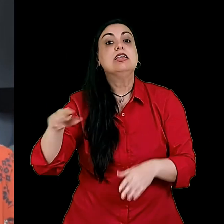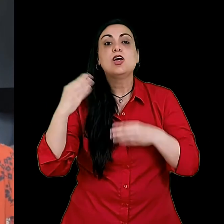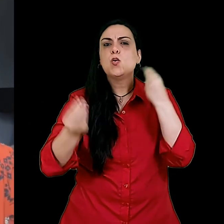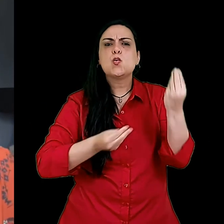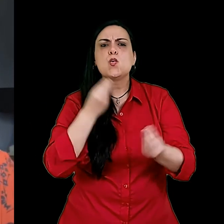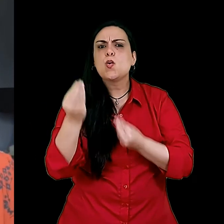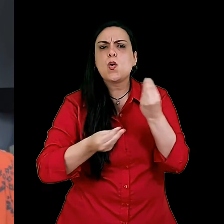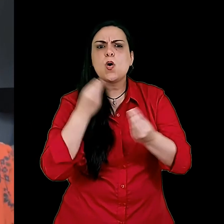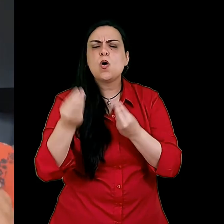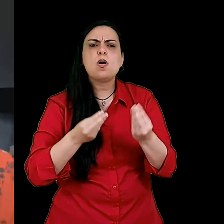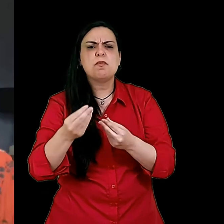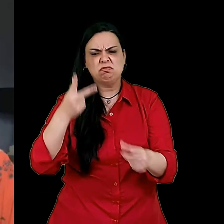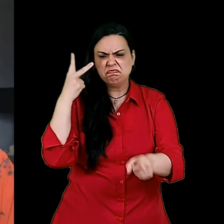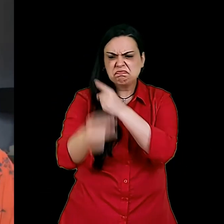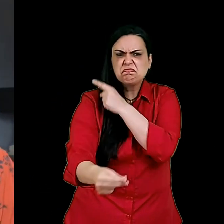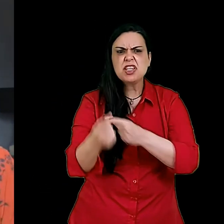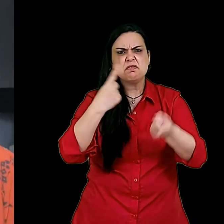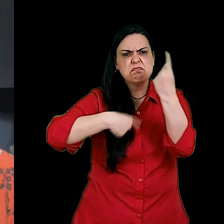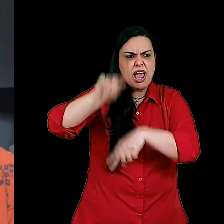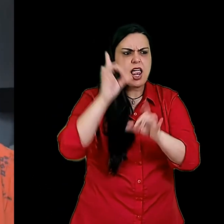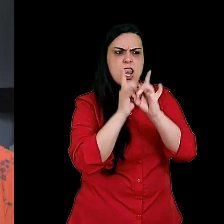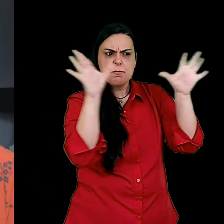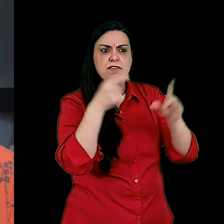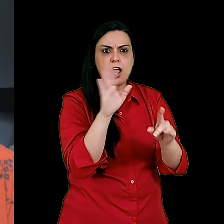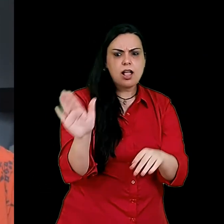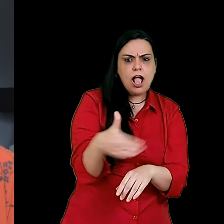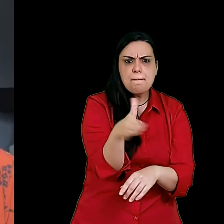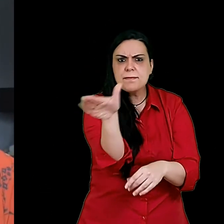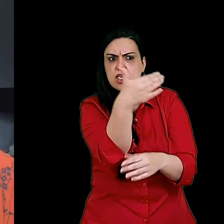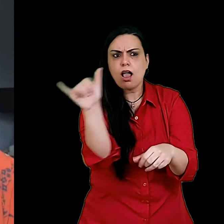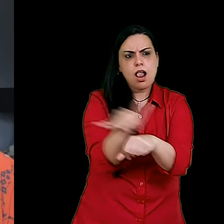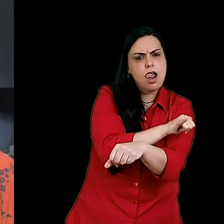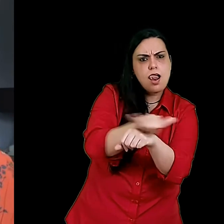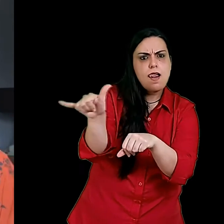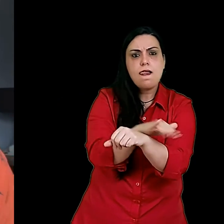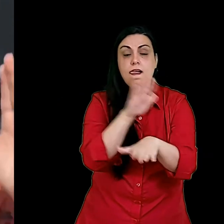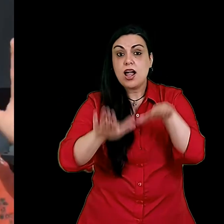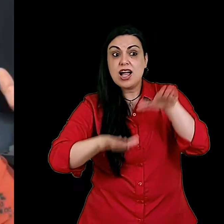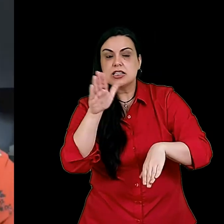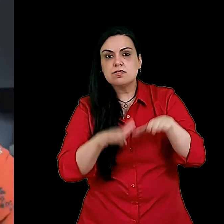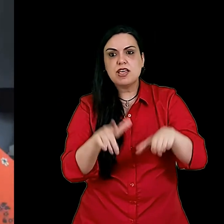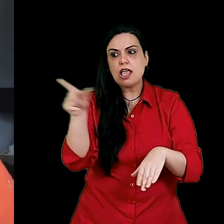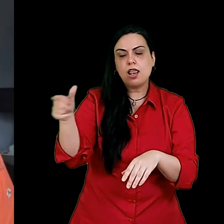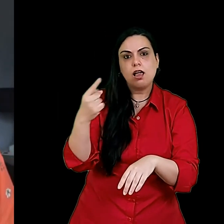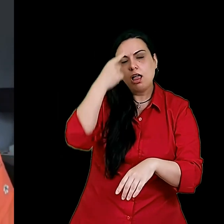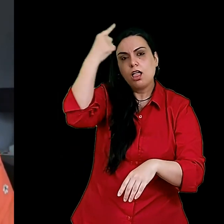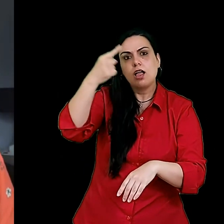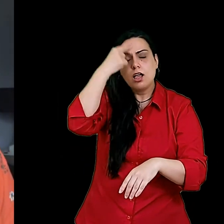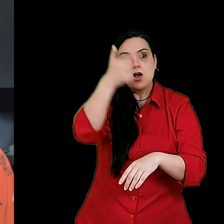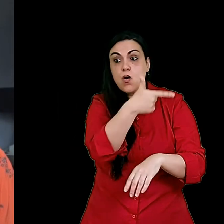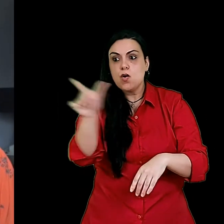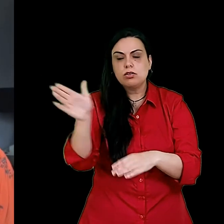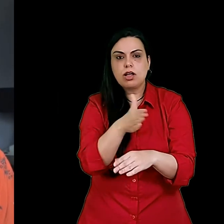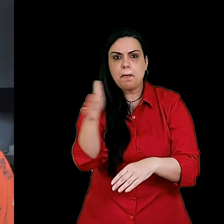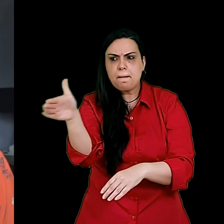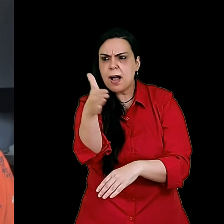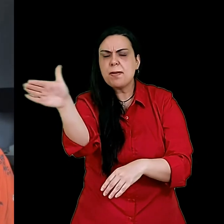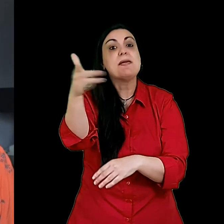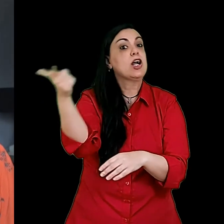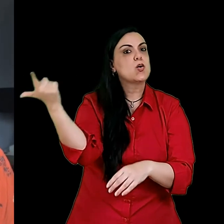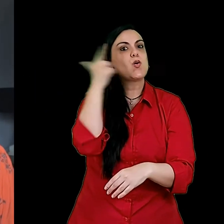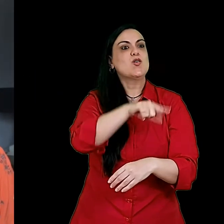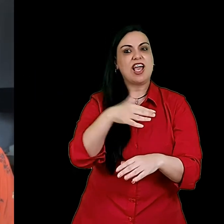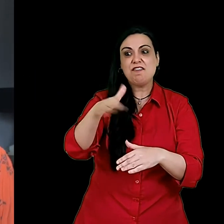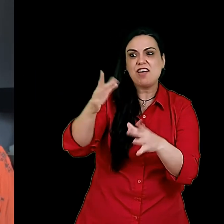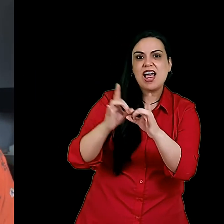Harriet. E quando ela era questionada sobre como tinha sucesso na libertação dos escravos, utilizando rotas que às vezes não estavam no mapeamento,